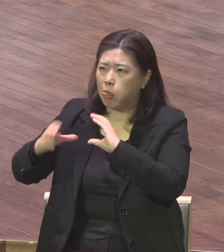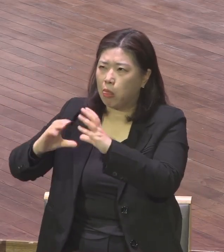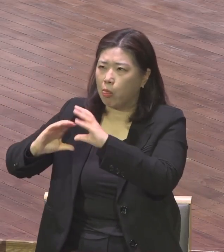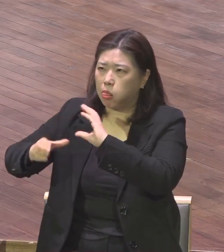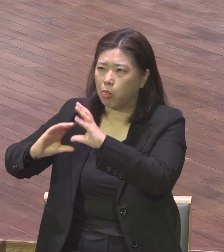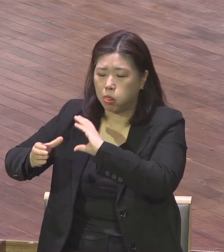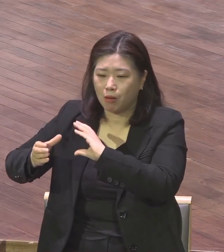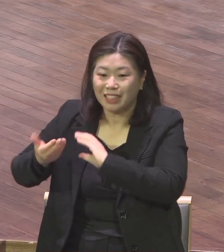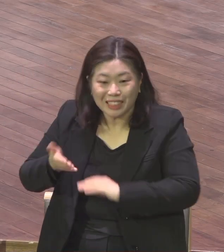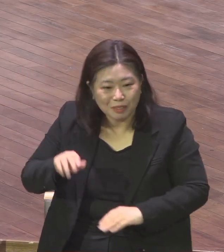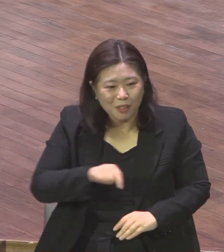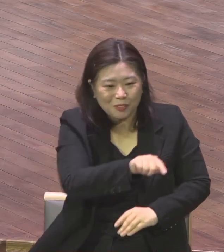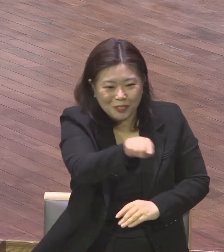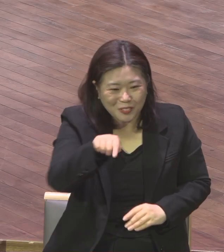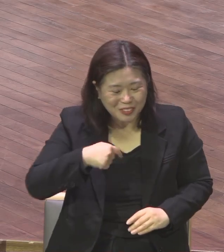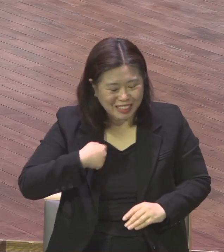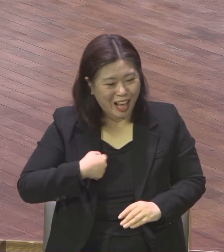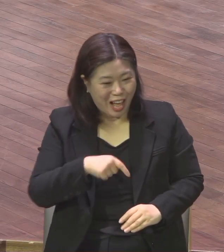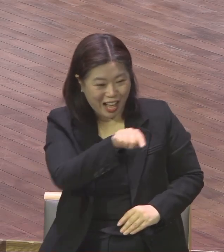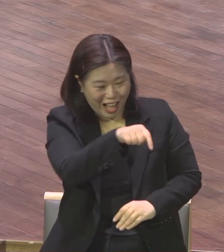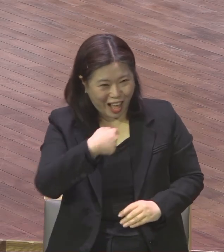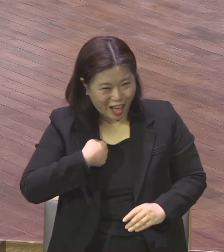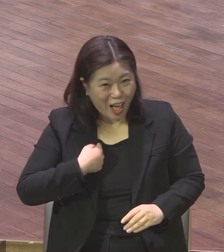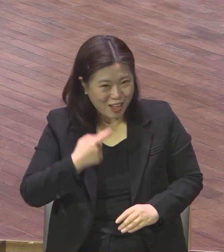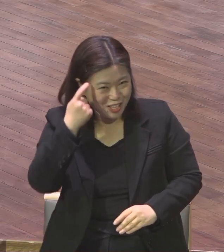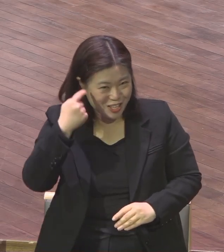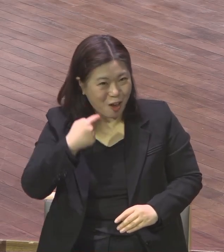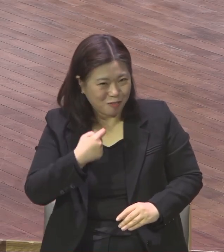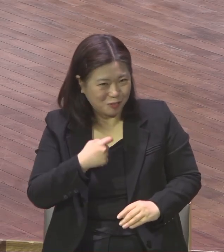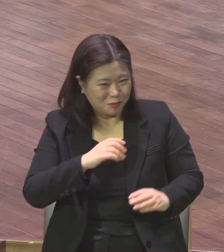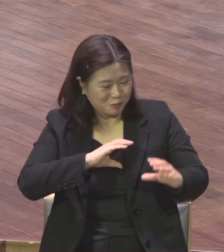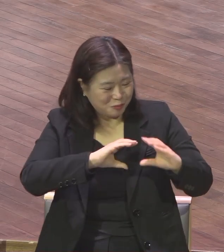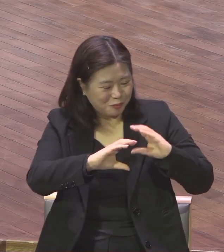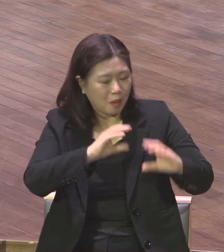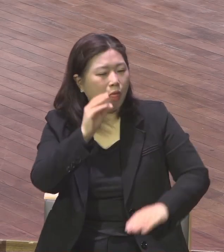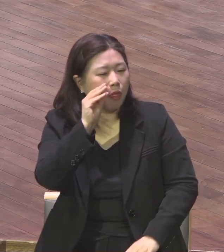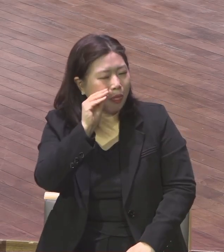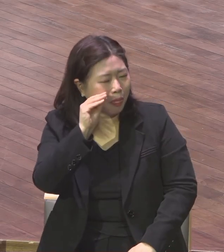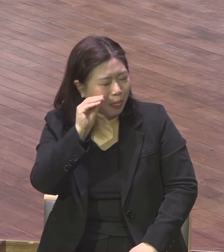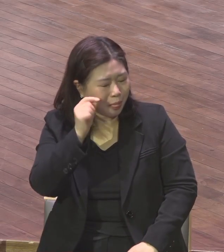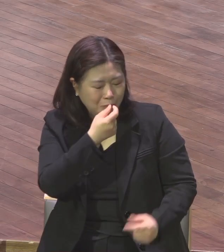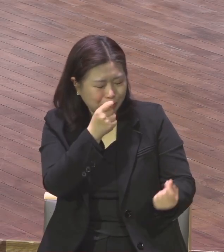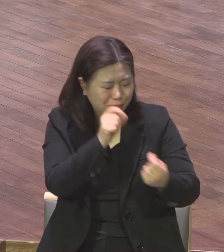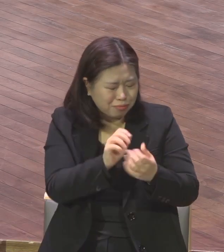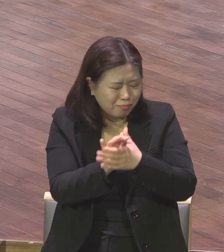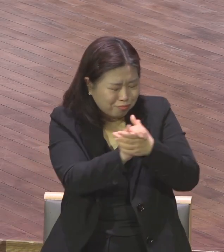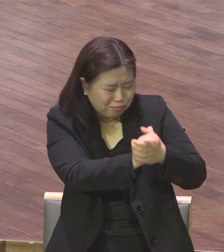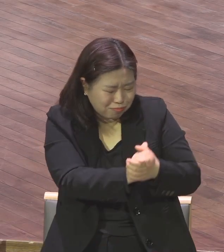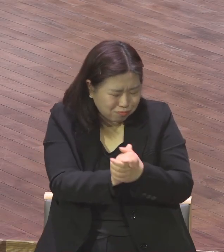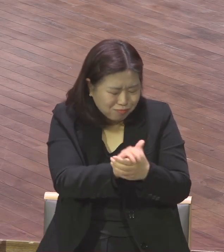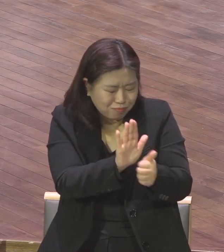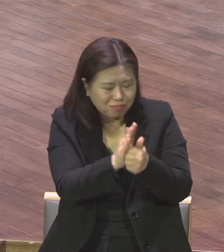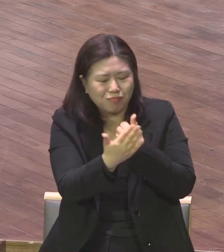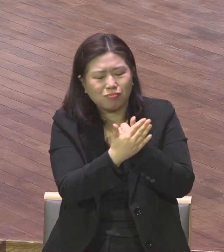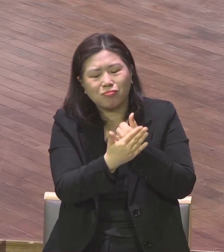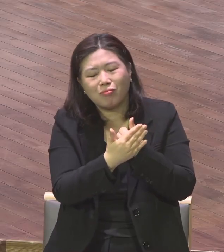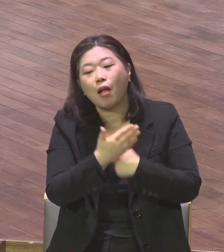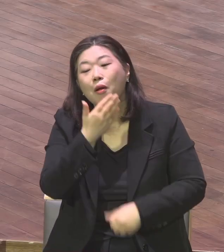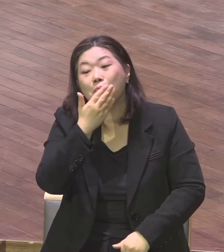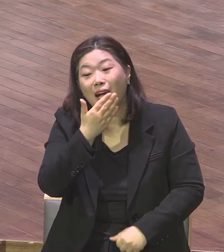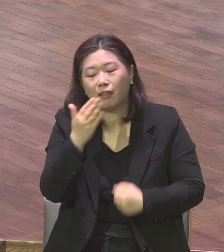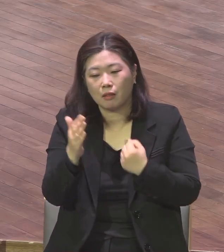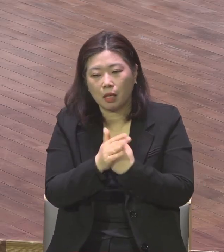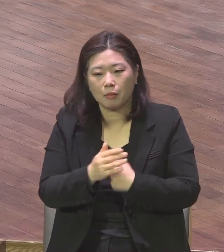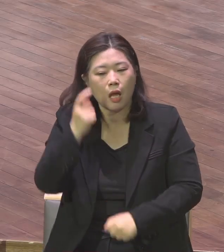만나면 만날수록 서로 영적으로 하나 되고 영적으로 서로 반면교사가 되고 아멘. 영적으로 더 친해져.